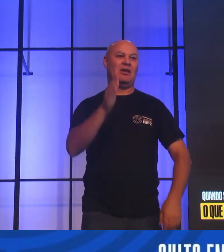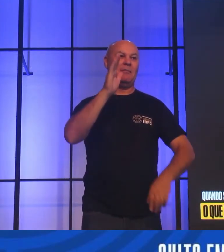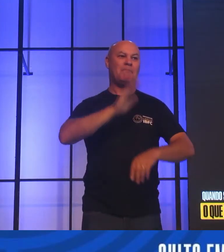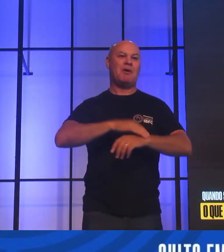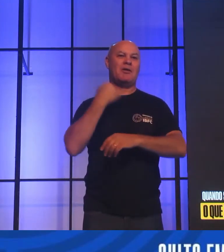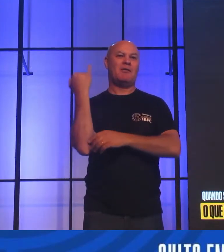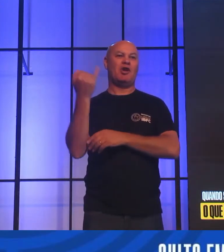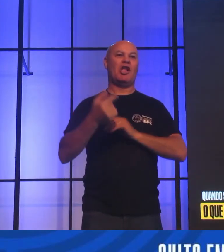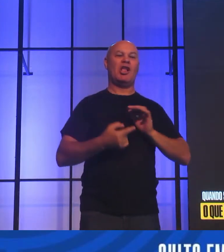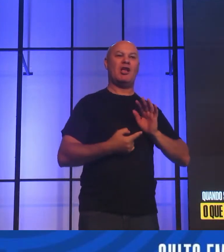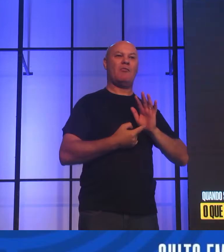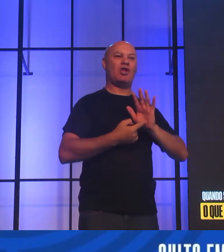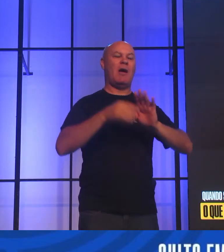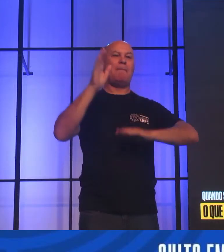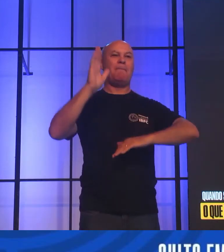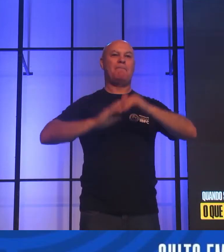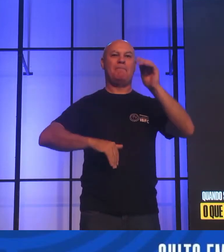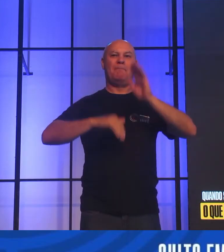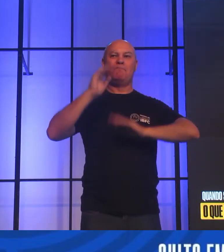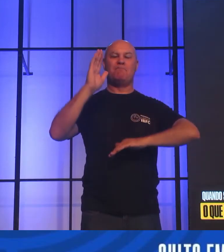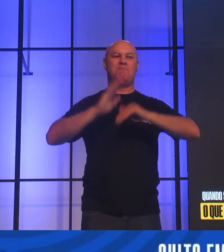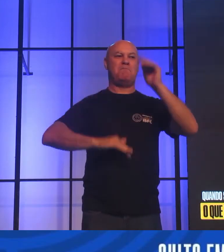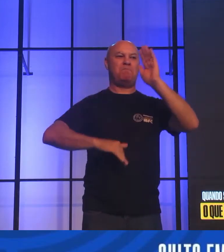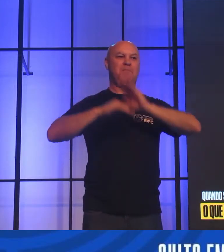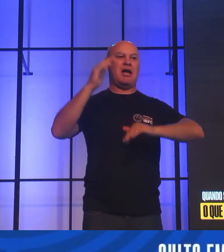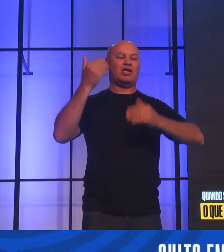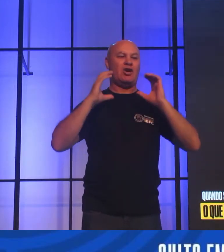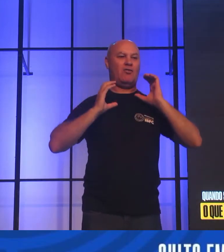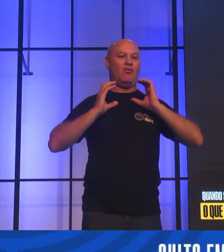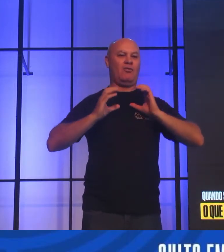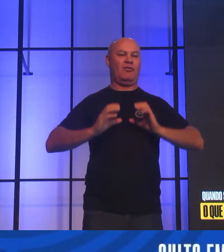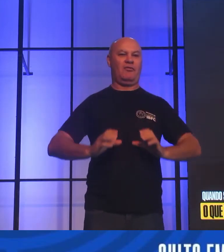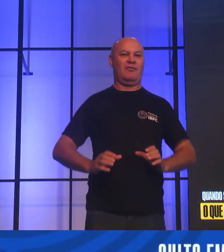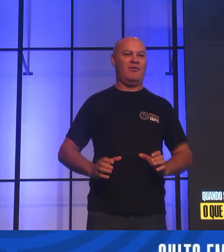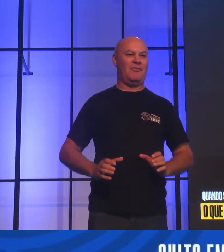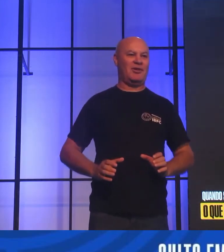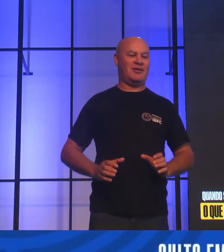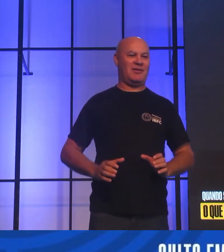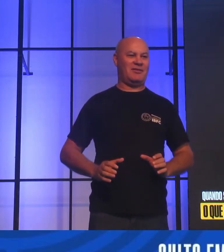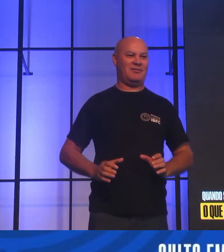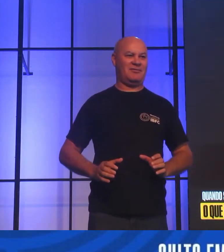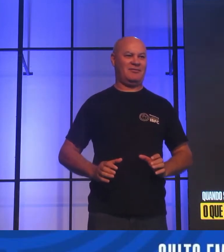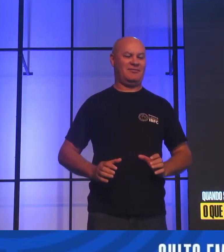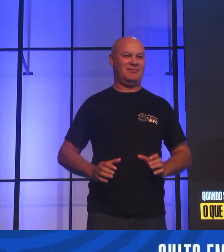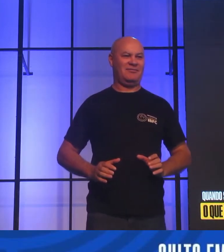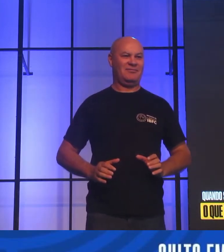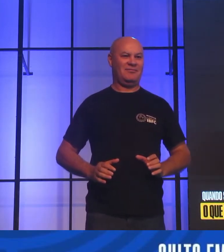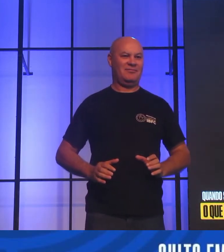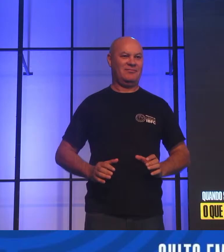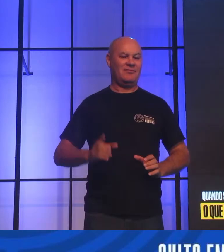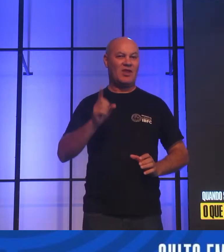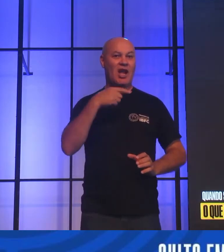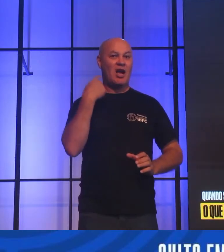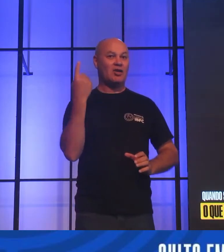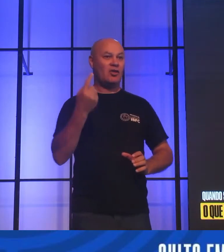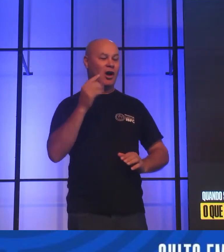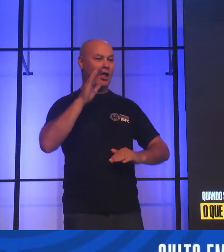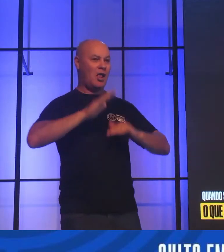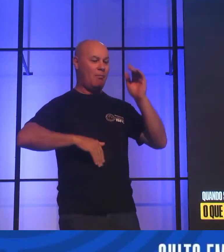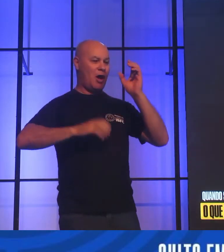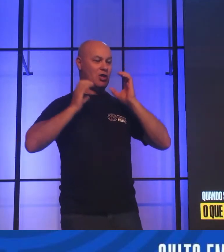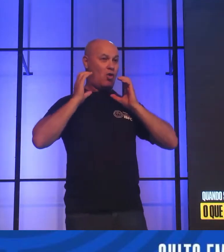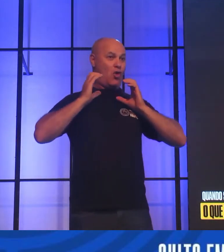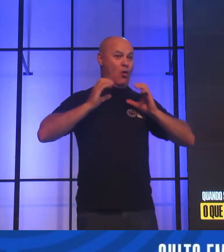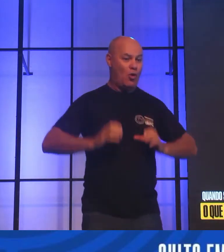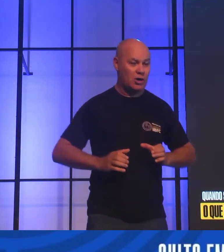Por isso, as nossas reações são uma oportunidade. São uma oportunidade de mostrar